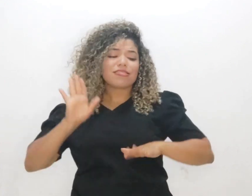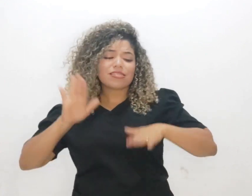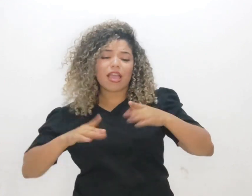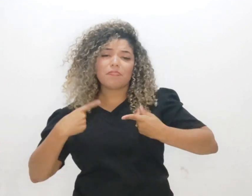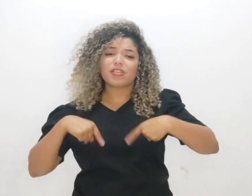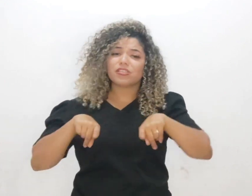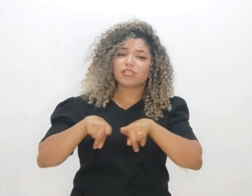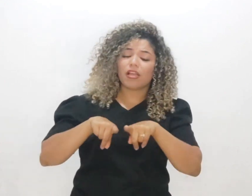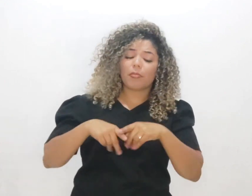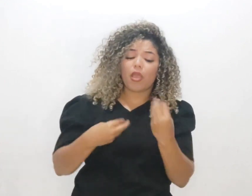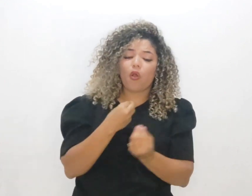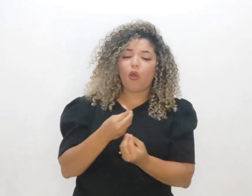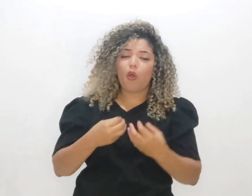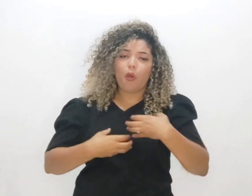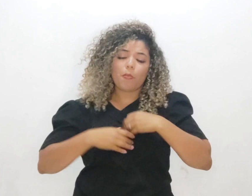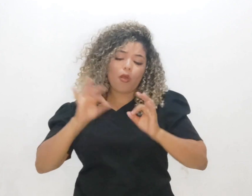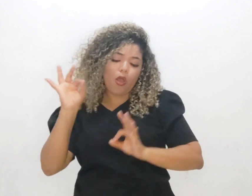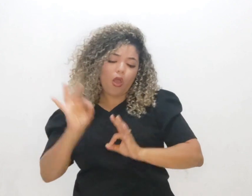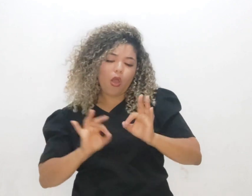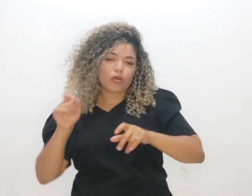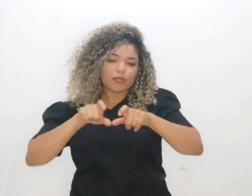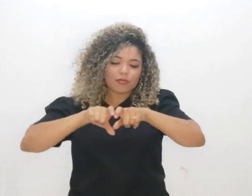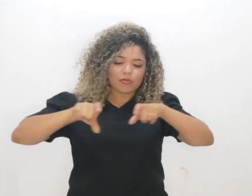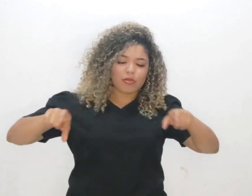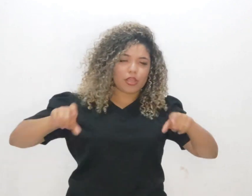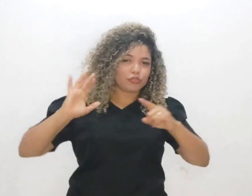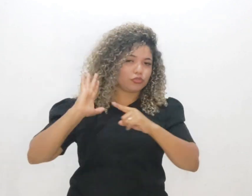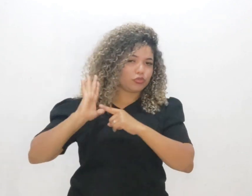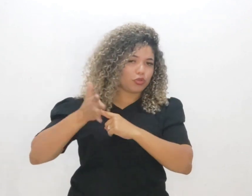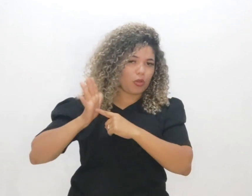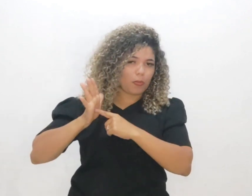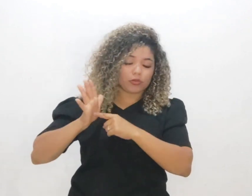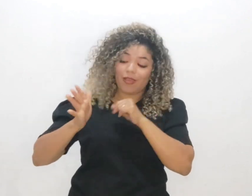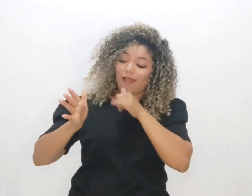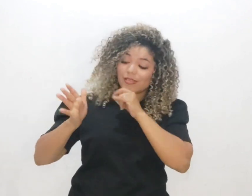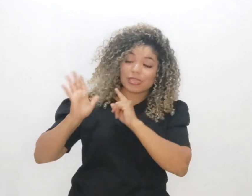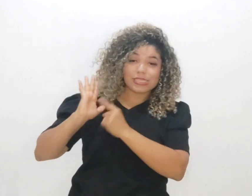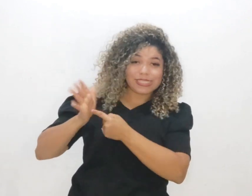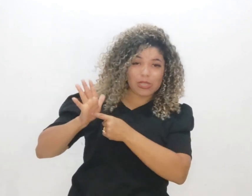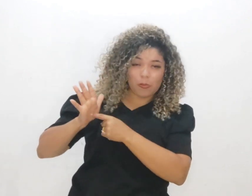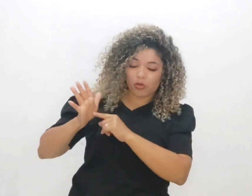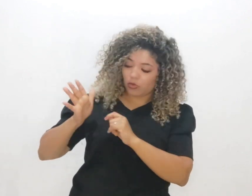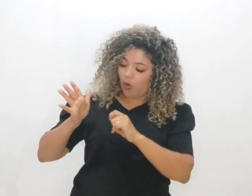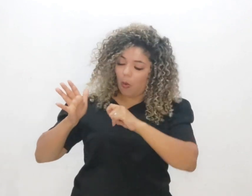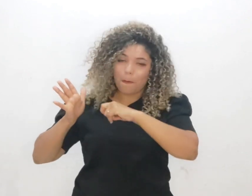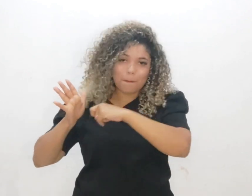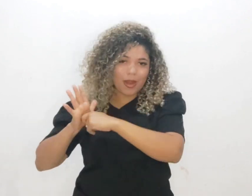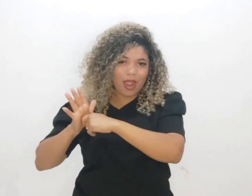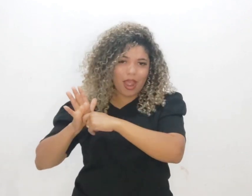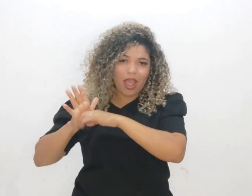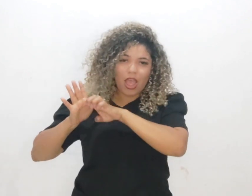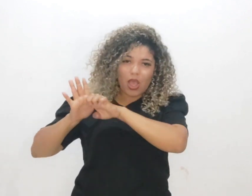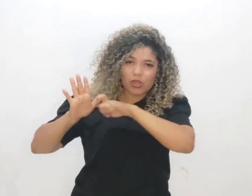como colocamos o eixo no motor. Se o motor estiver acoplado no eixo onde tem a menor